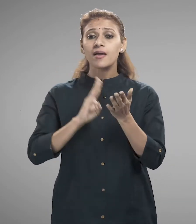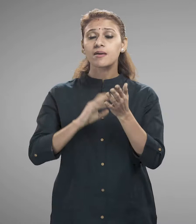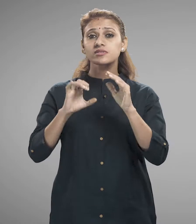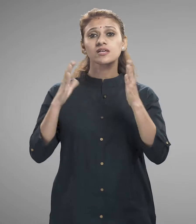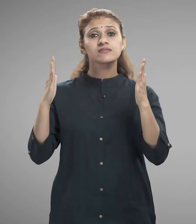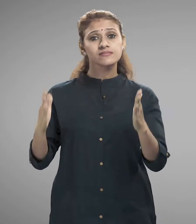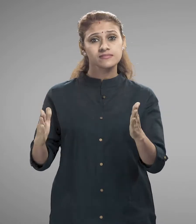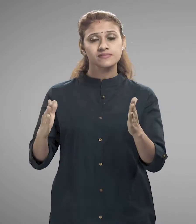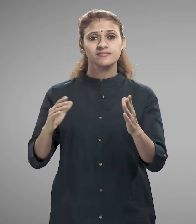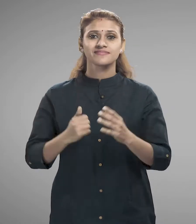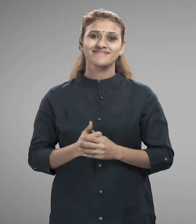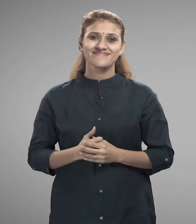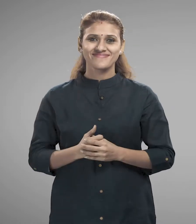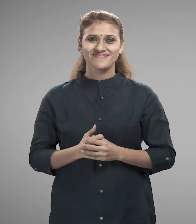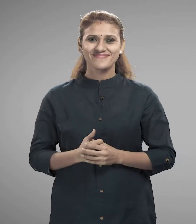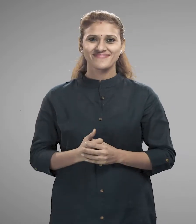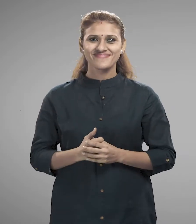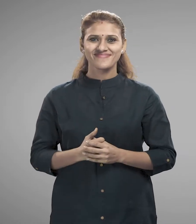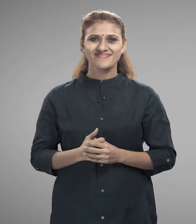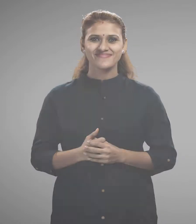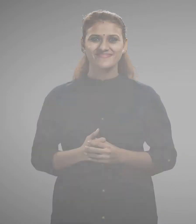देखभाल कैसे कर सकते हैं,